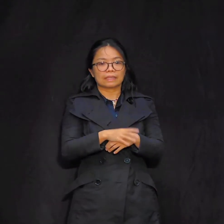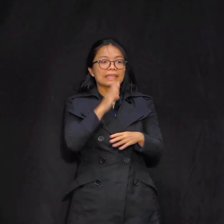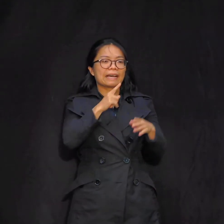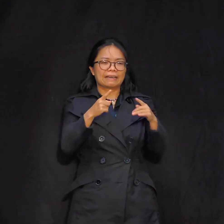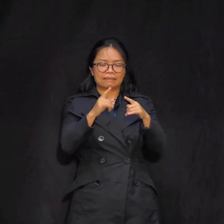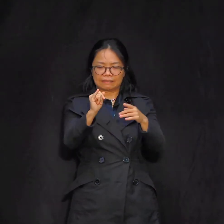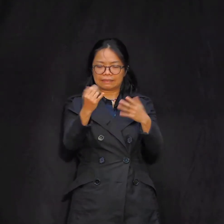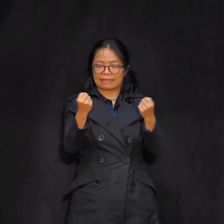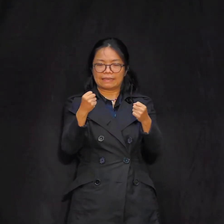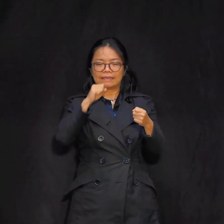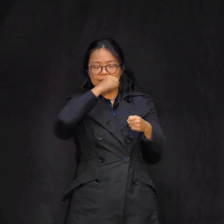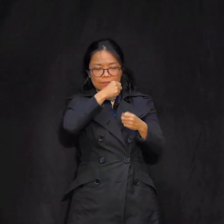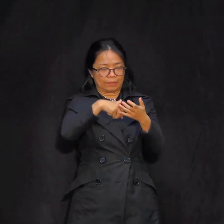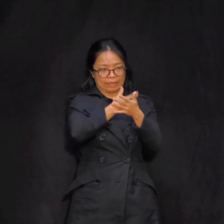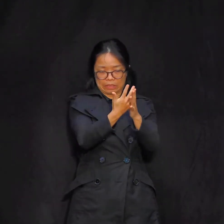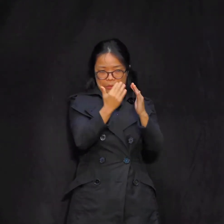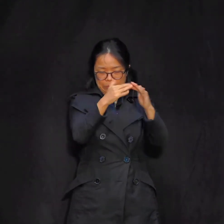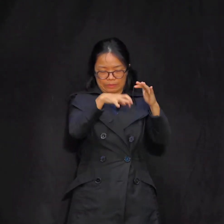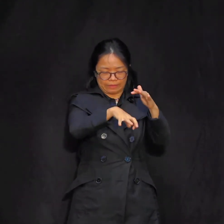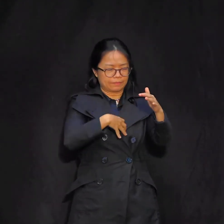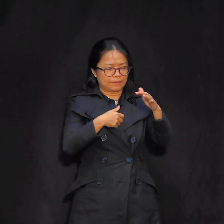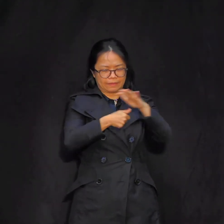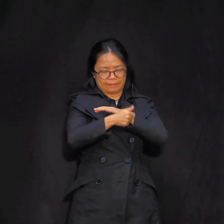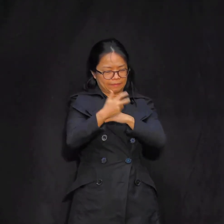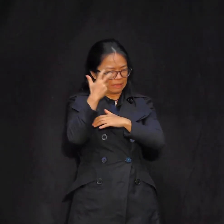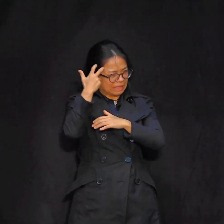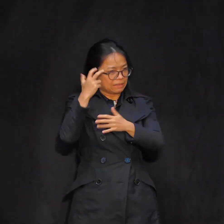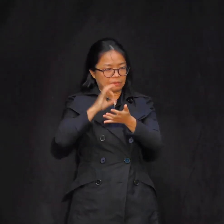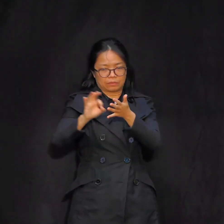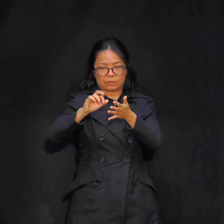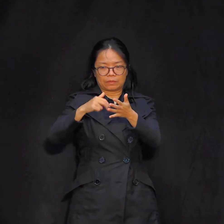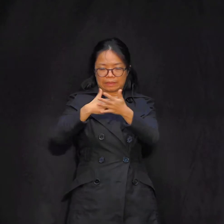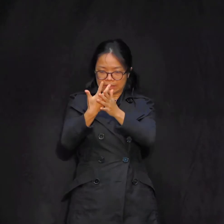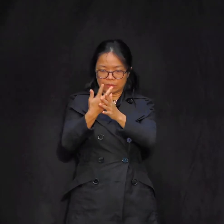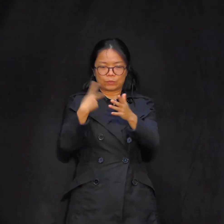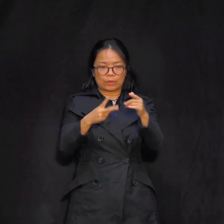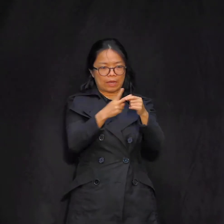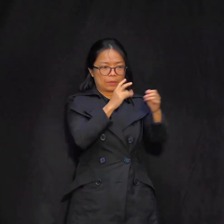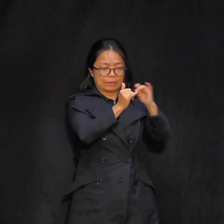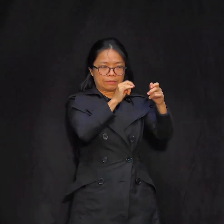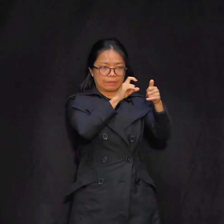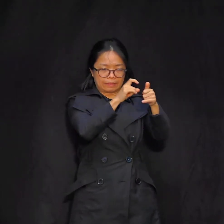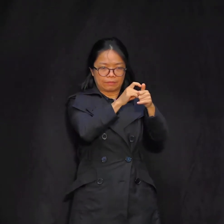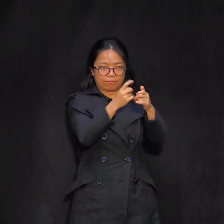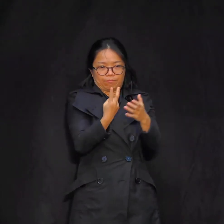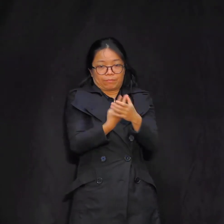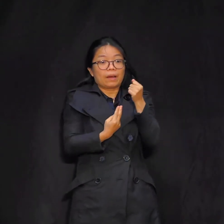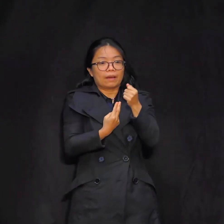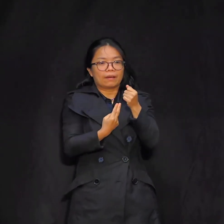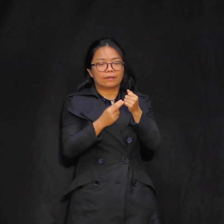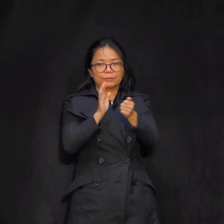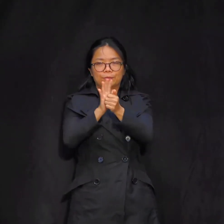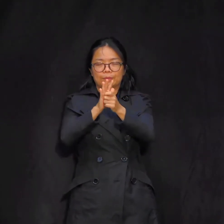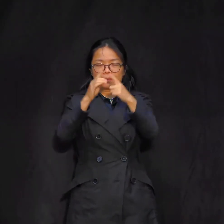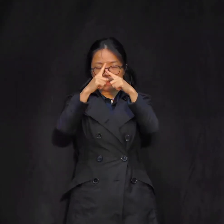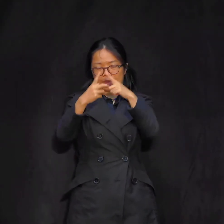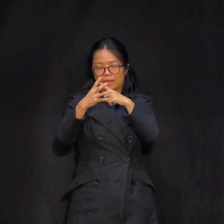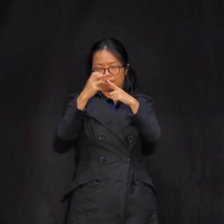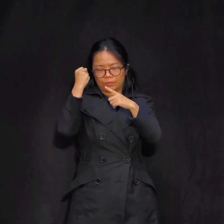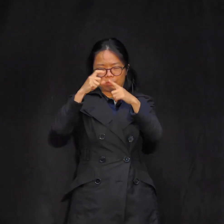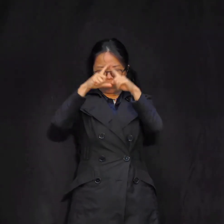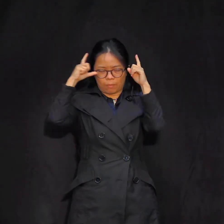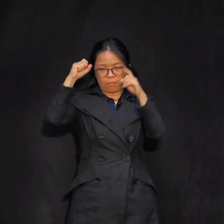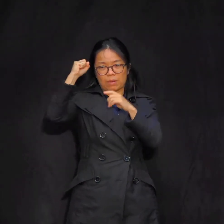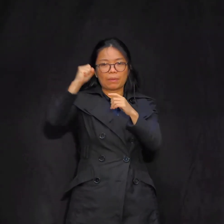台湾的艺术界坚持用艺术结合社会的议题，捍卫人权与自